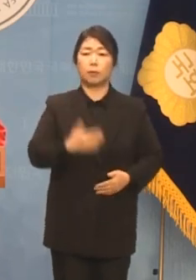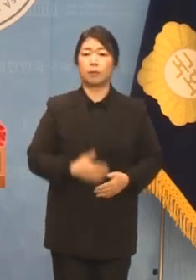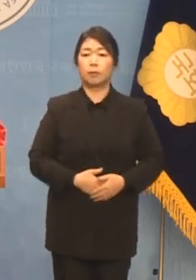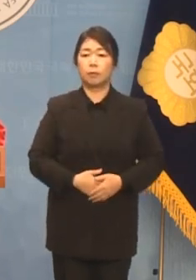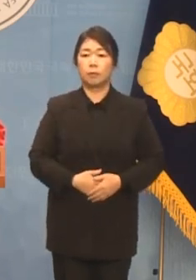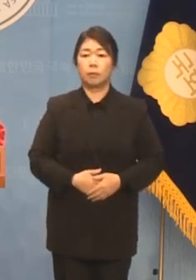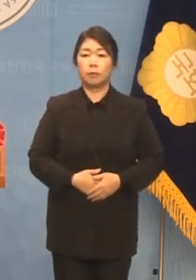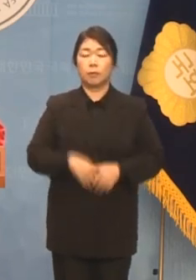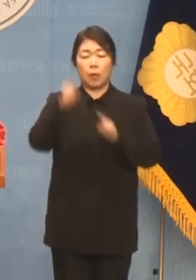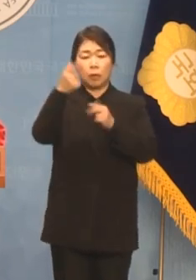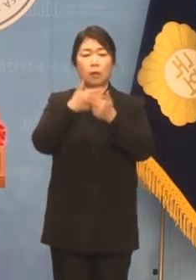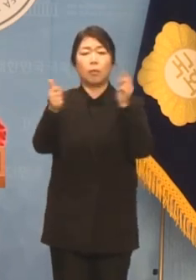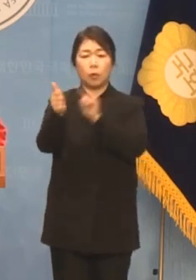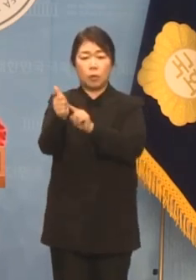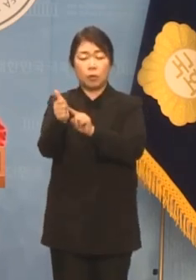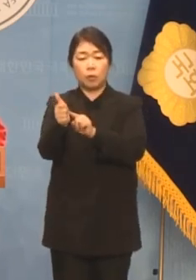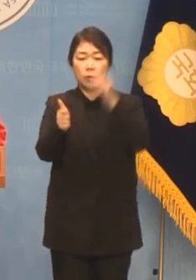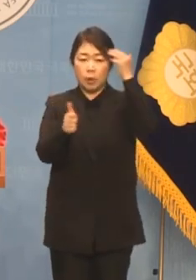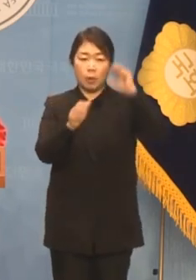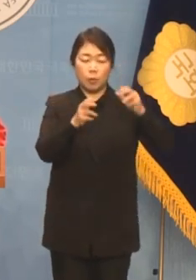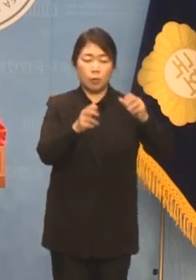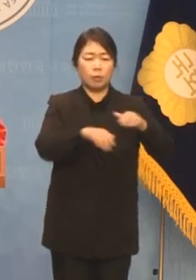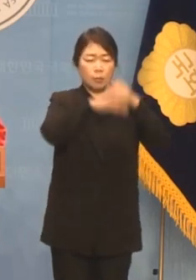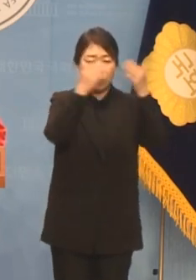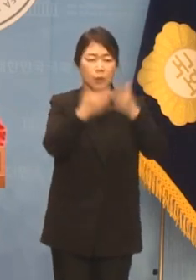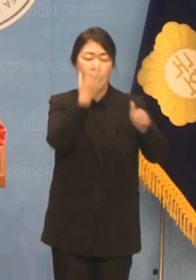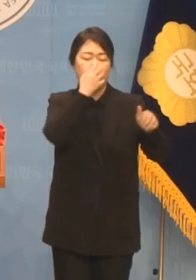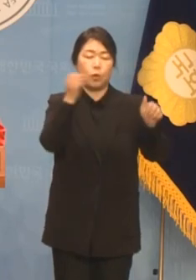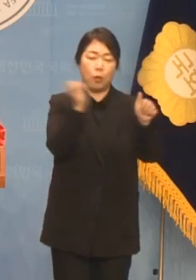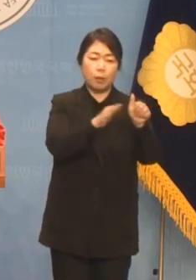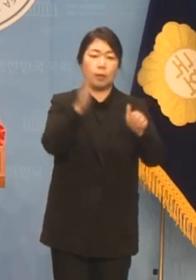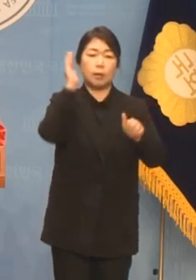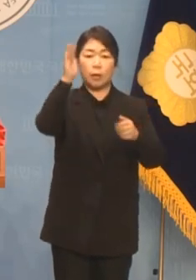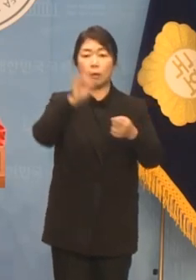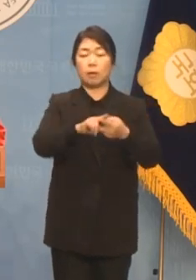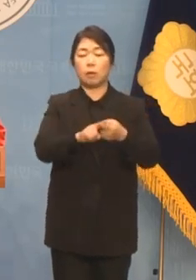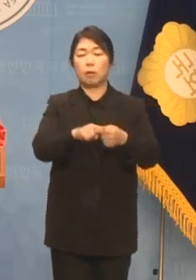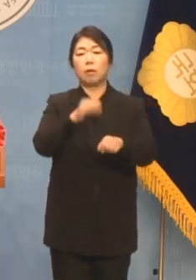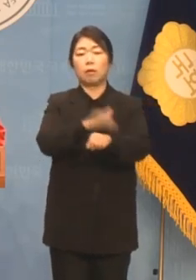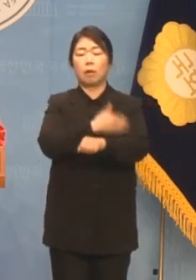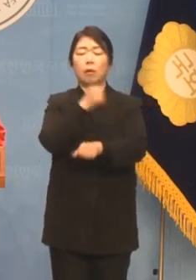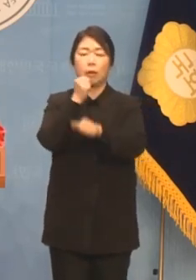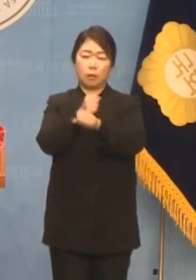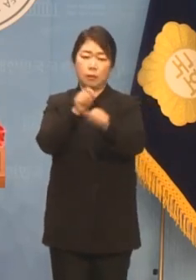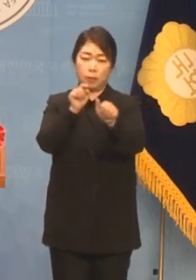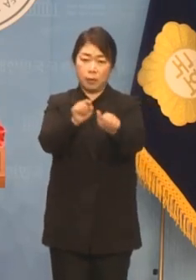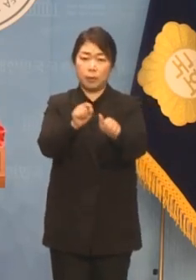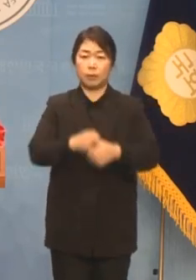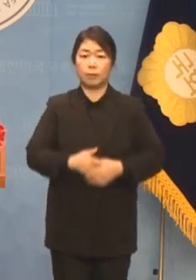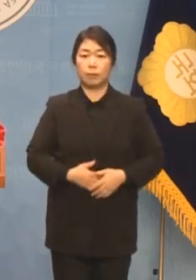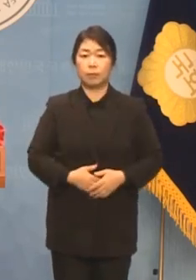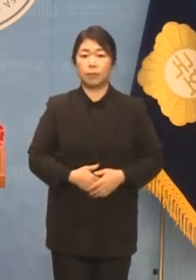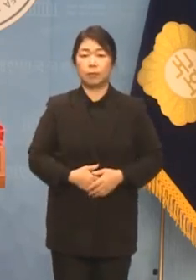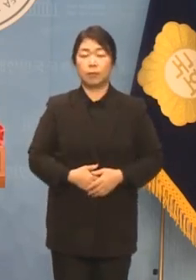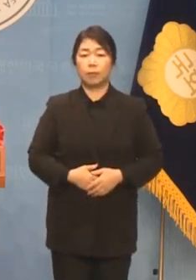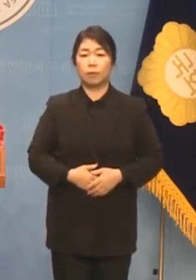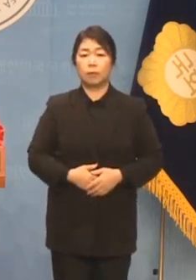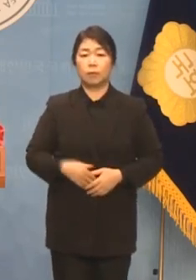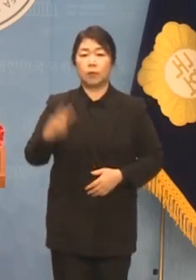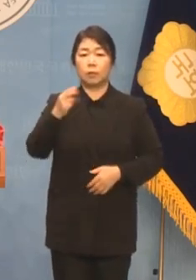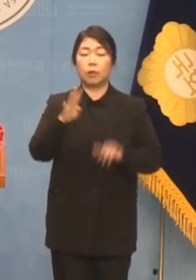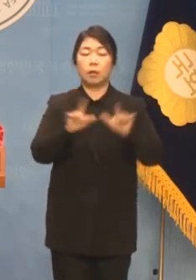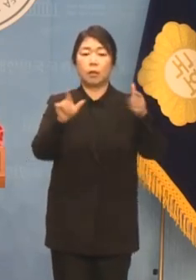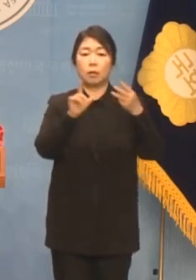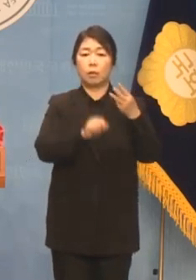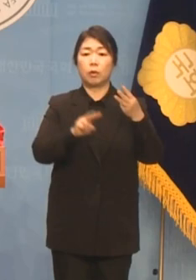대표는 대한민국과 국민 전체를 모욕한 발언에 대해 사제 하십시오 2024년